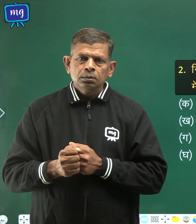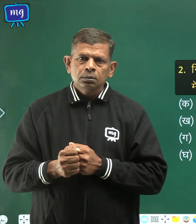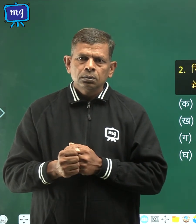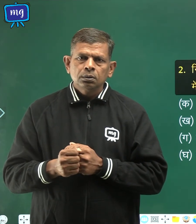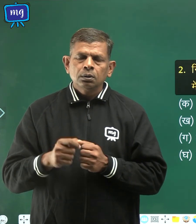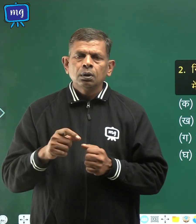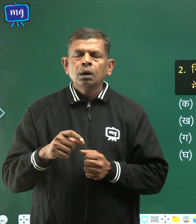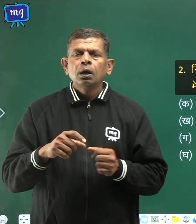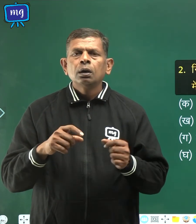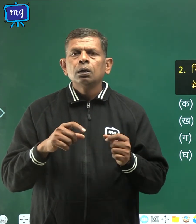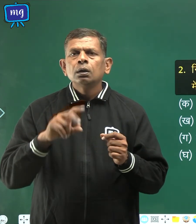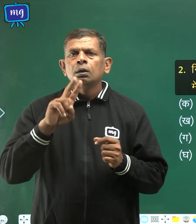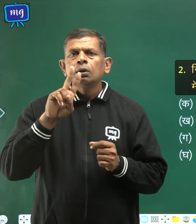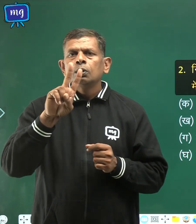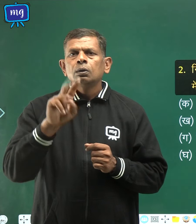नंबर 2,